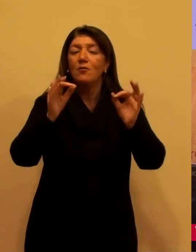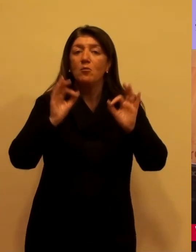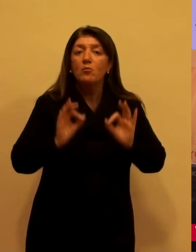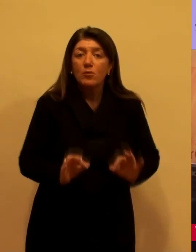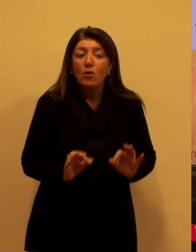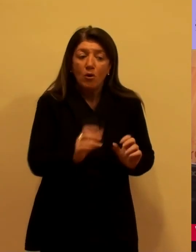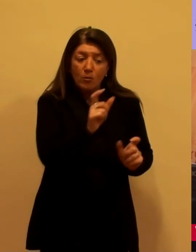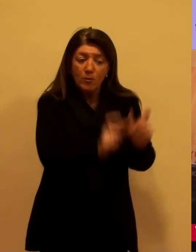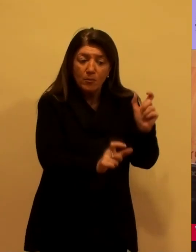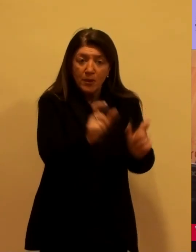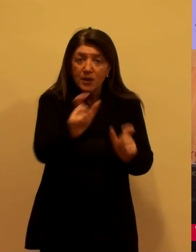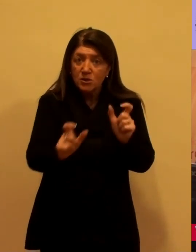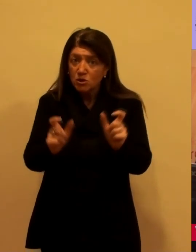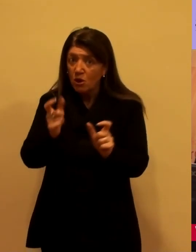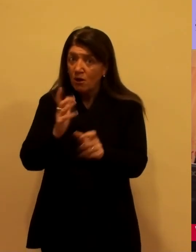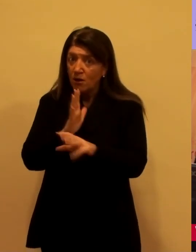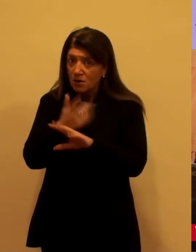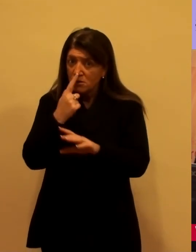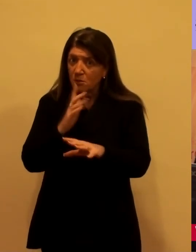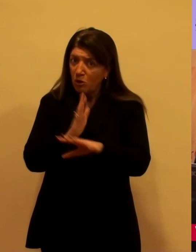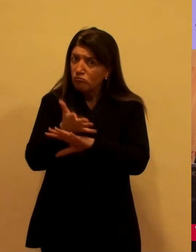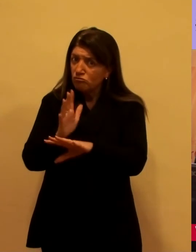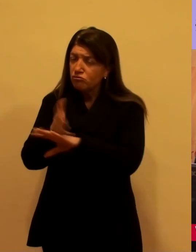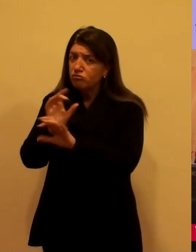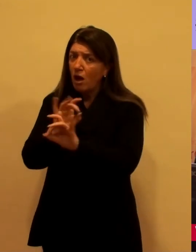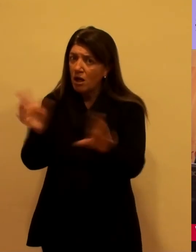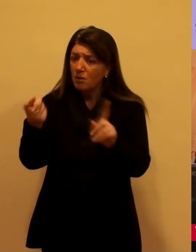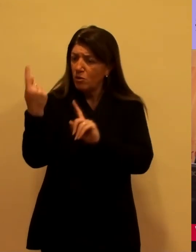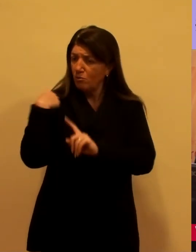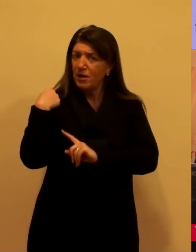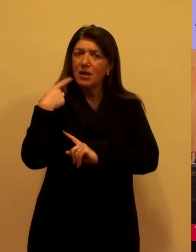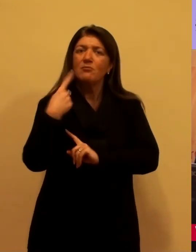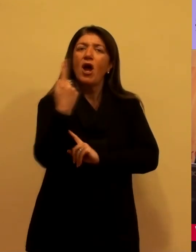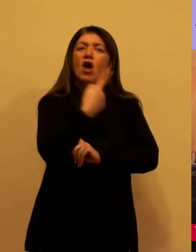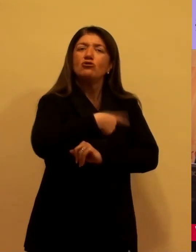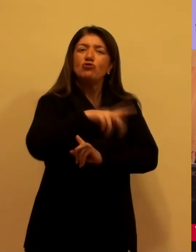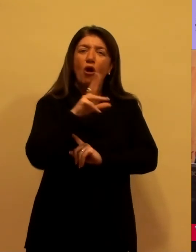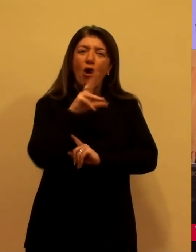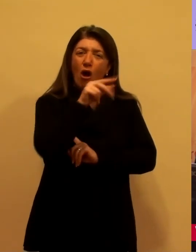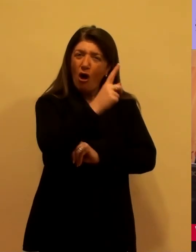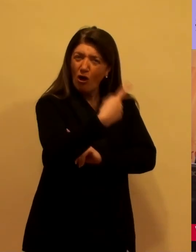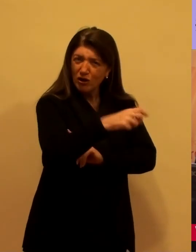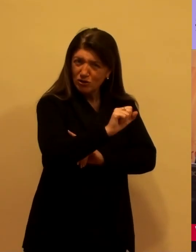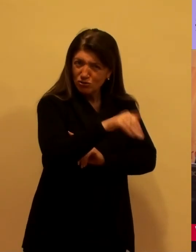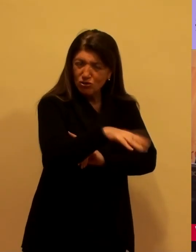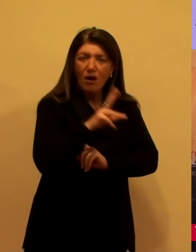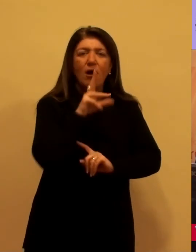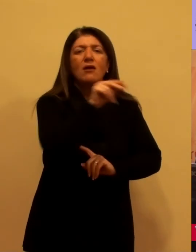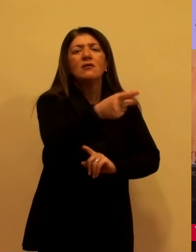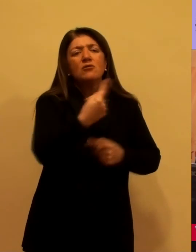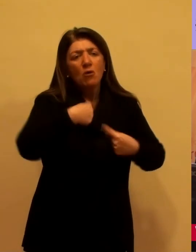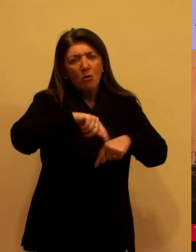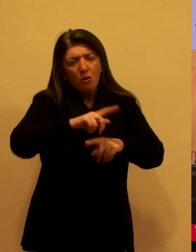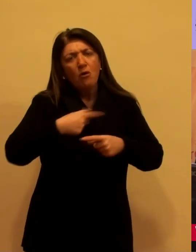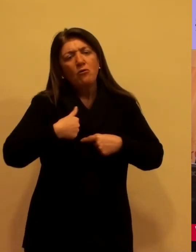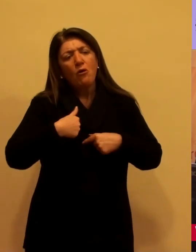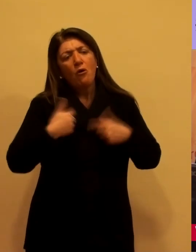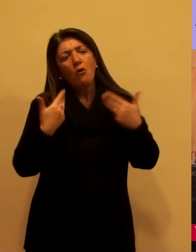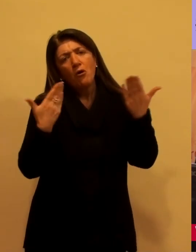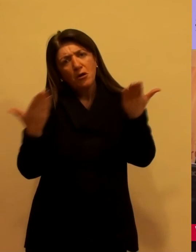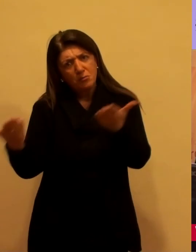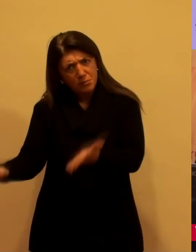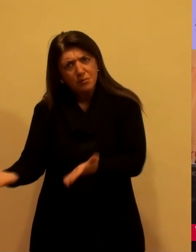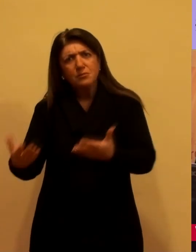disabilità. Come ha detto anche Giorgia, ci rivolgiamo anche noi a tutte le tipologie di disabilità, quindi